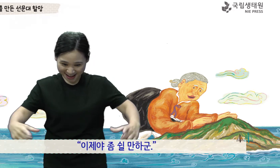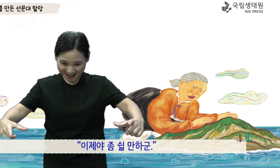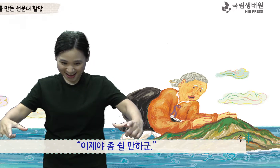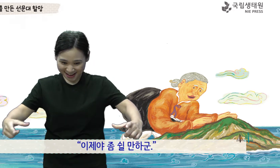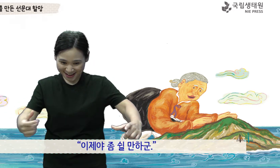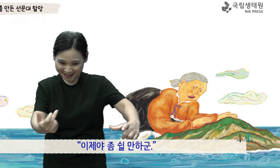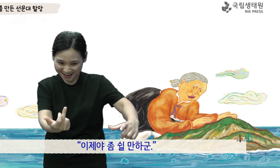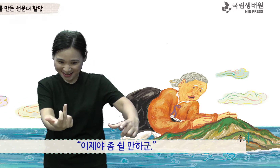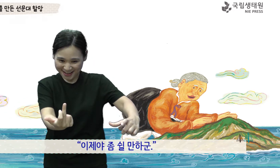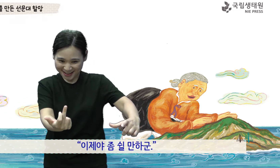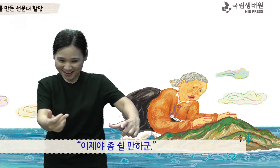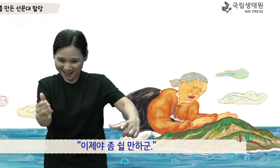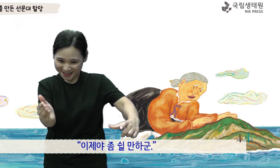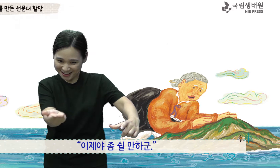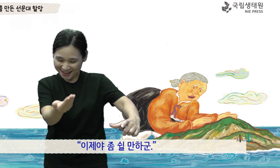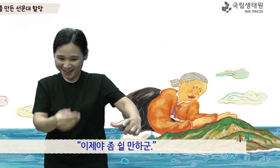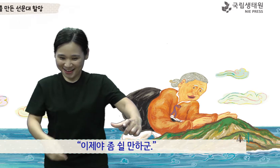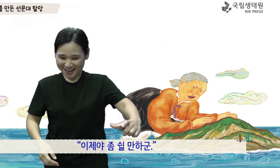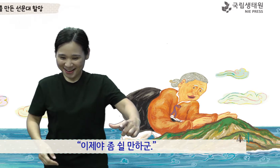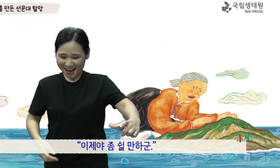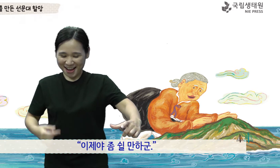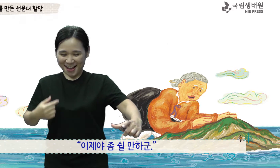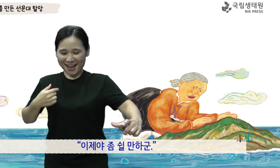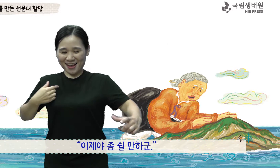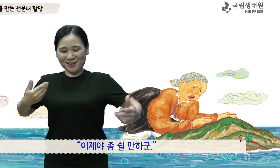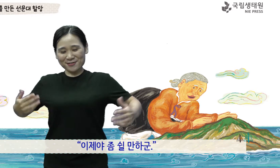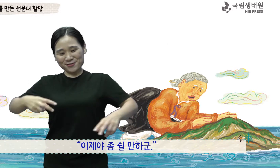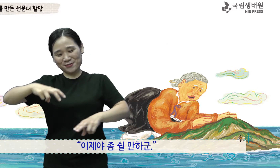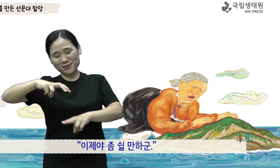이제야 좀 쉴만 하군.